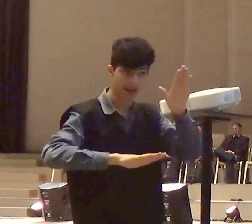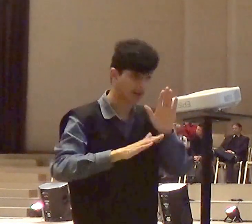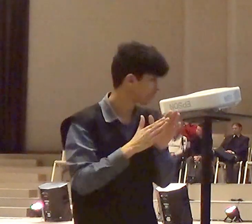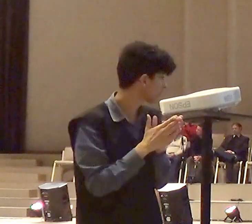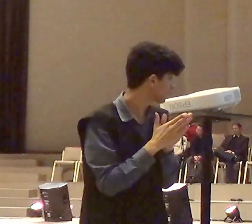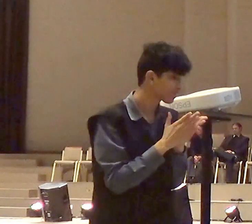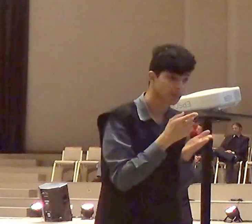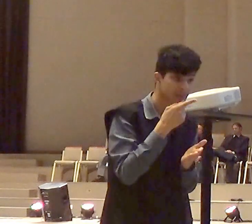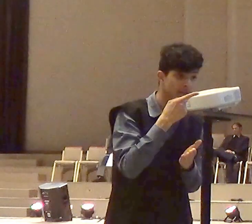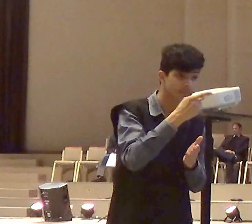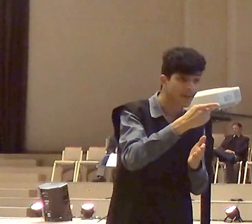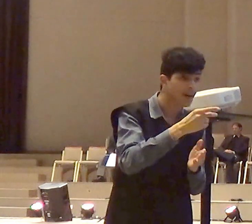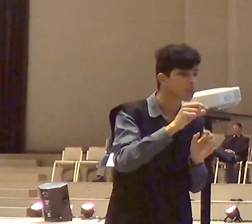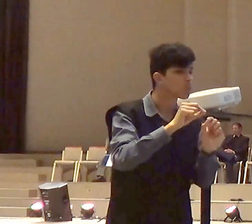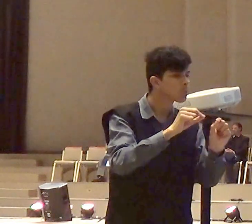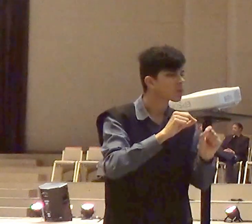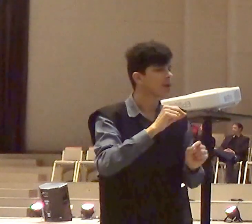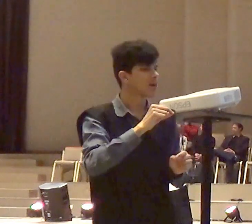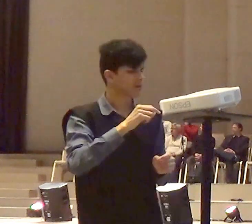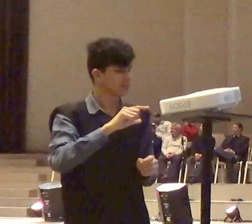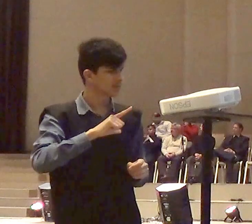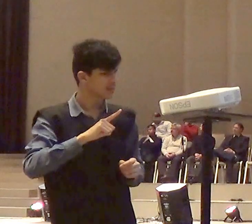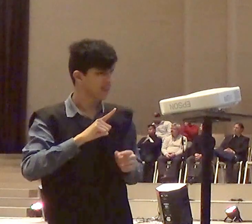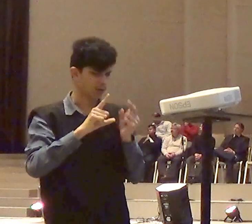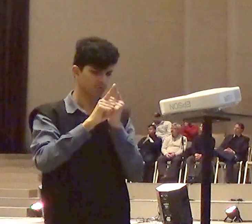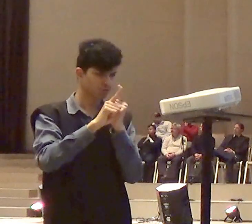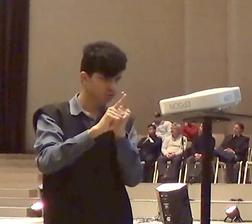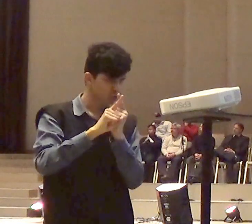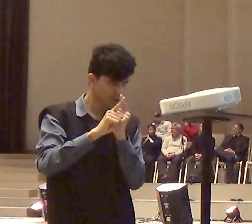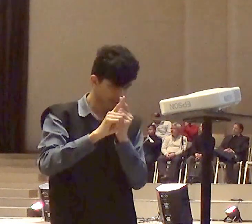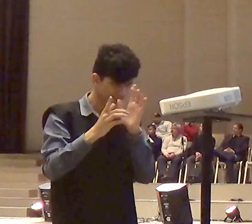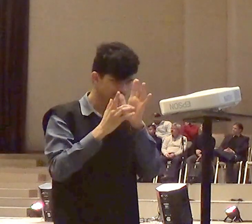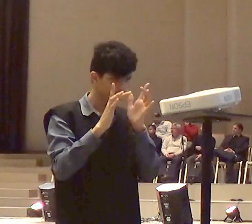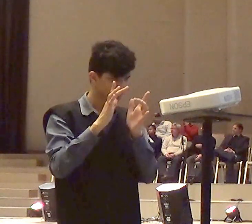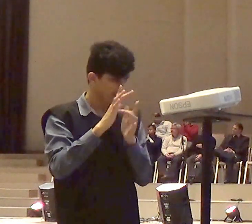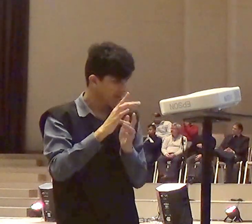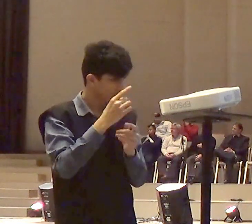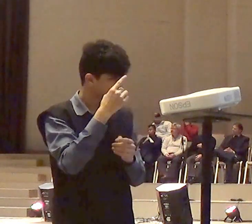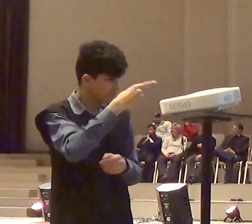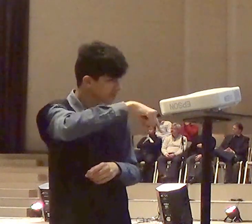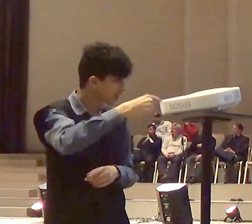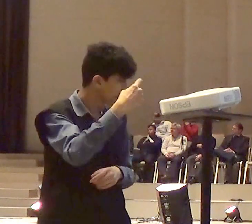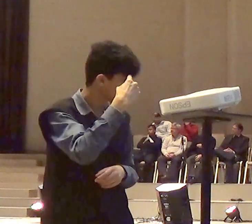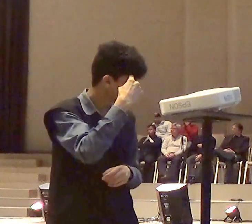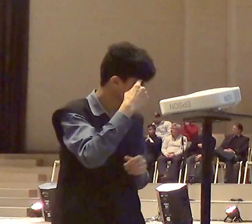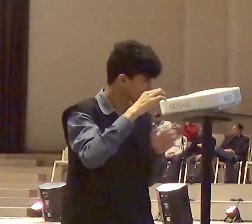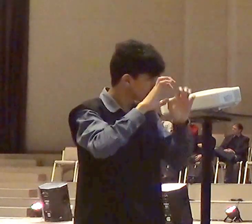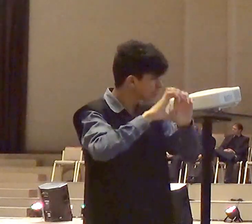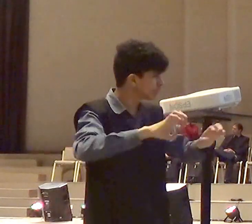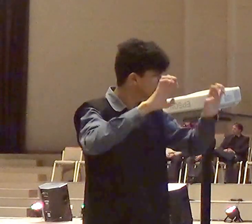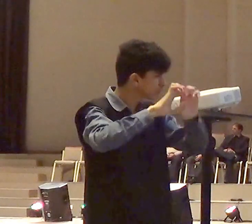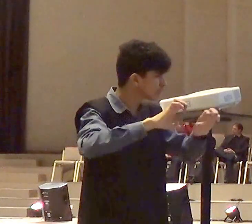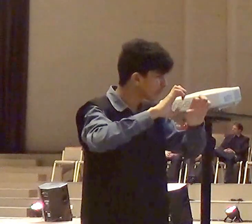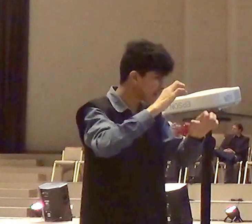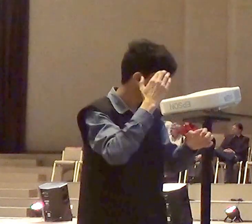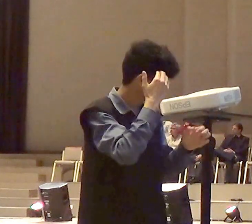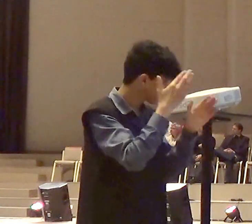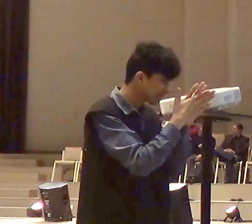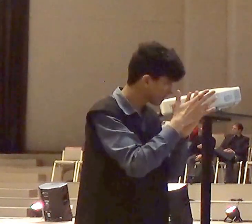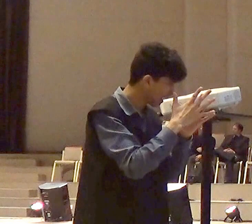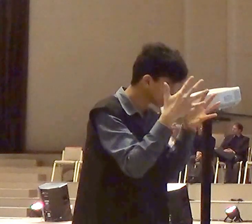que anunciamos está escondido está escondido somente para os que estão se perdendo eles não podem